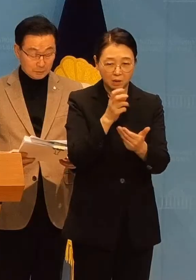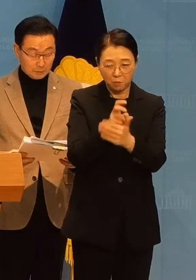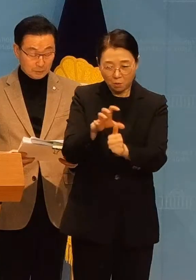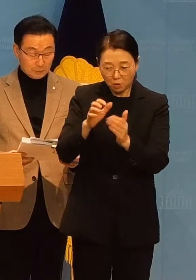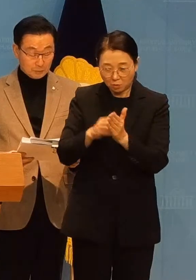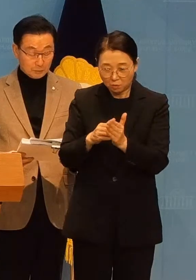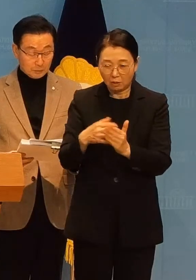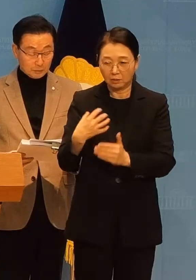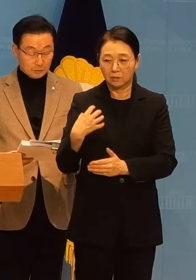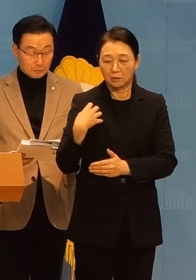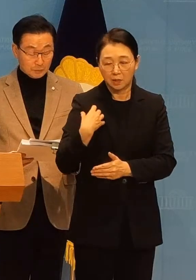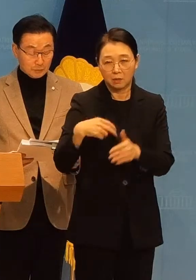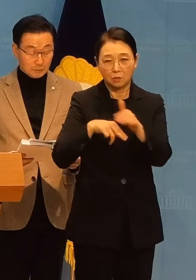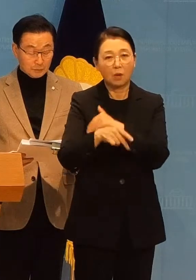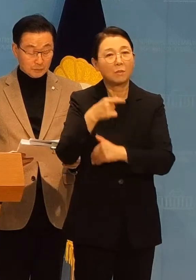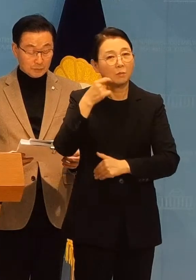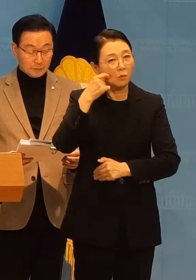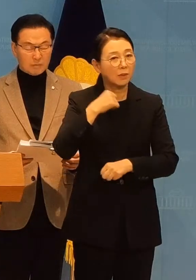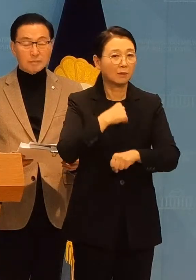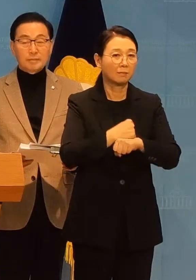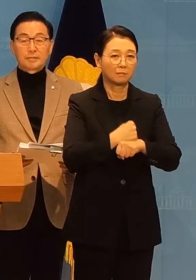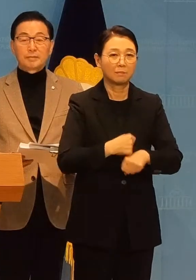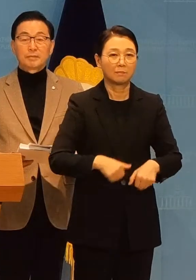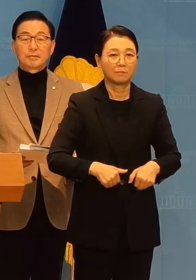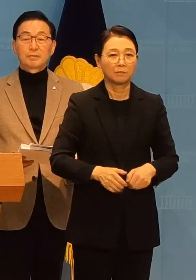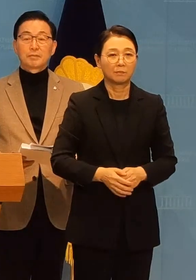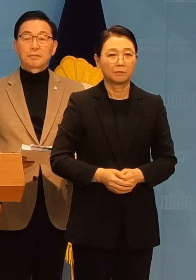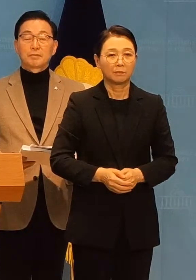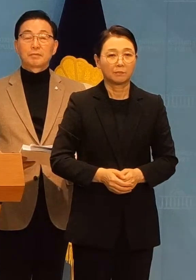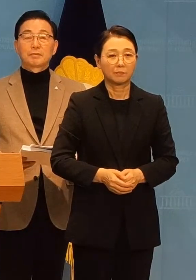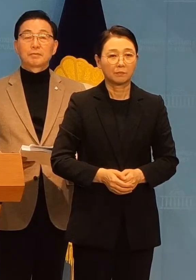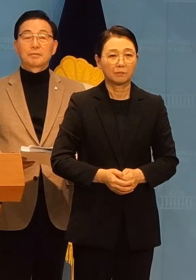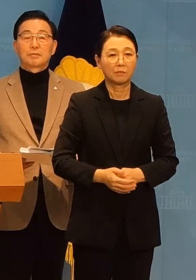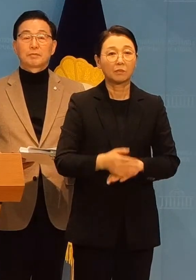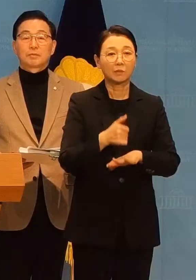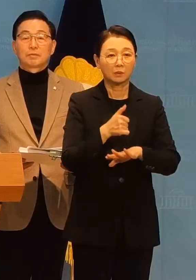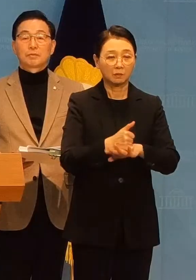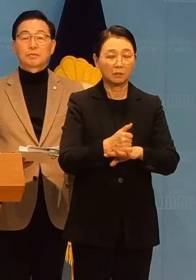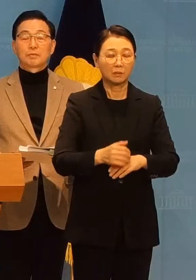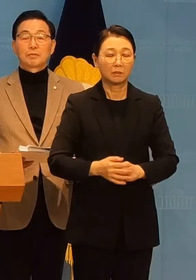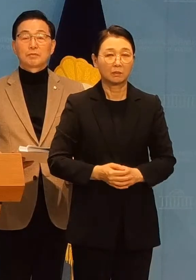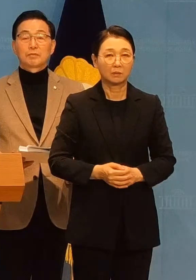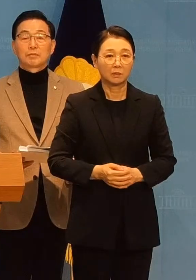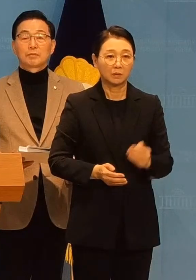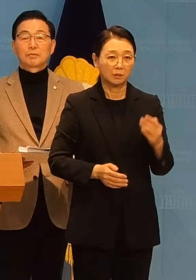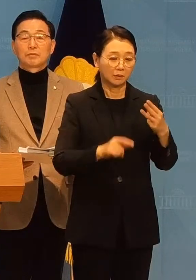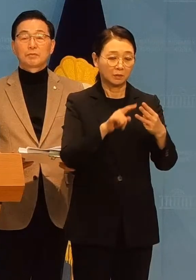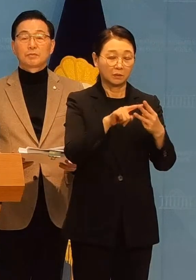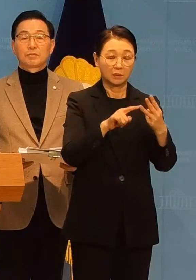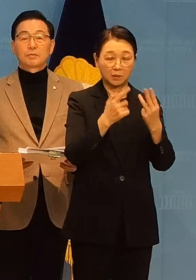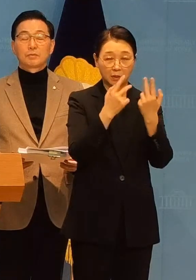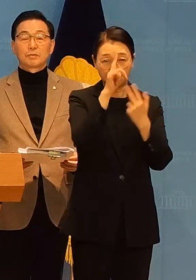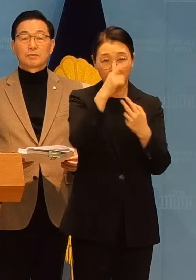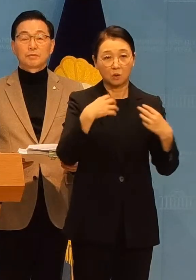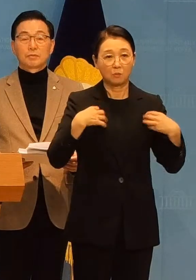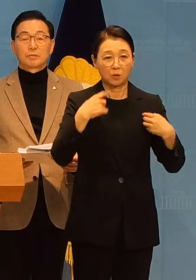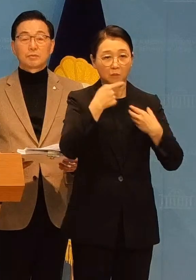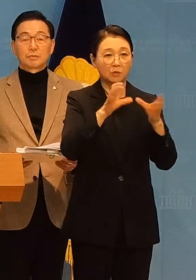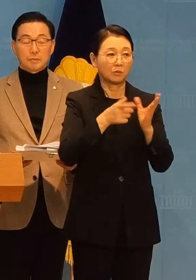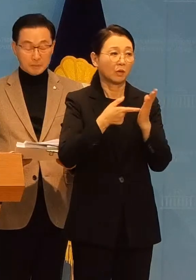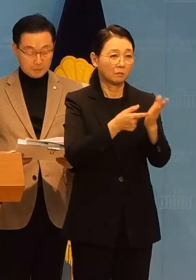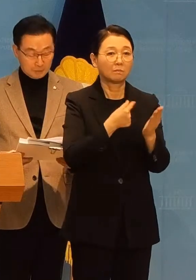회피할 수 없도록 나서야 합니다. 이에 따라 세 가지를 이재명 정부와 민주당에